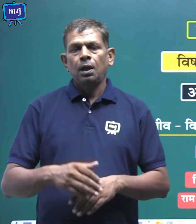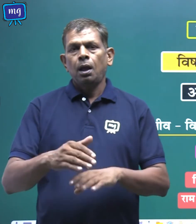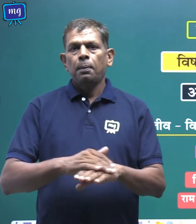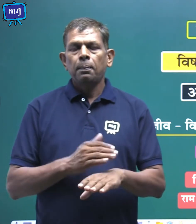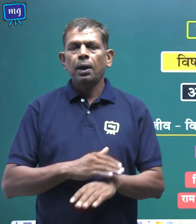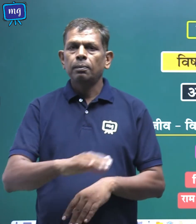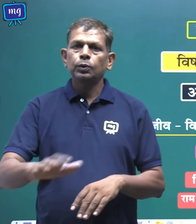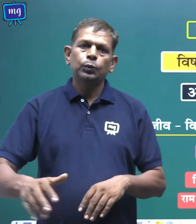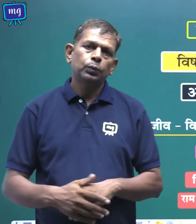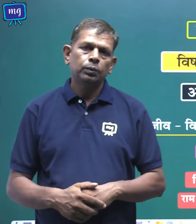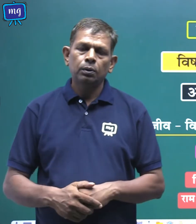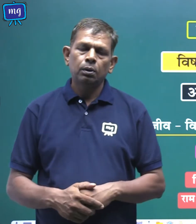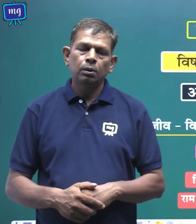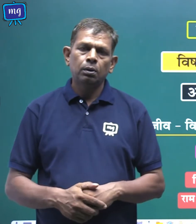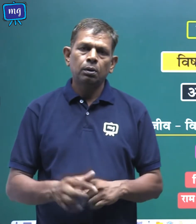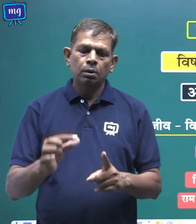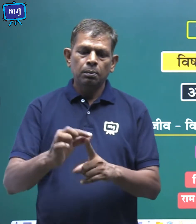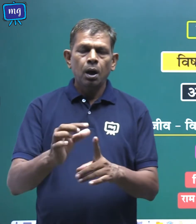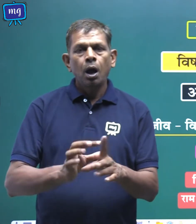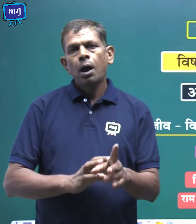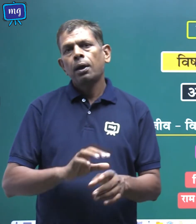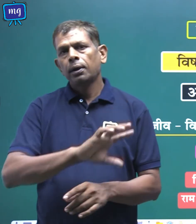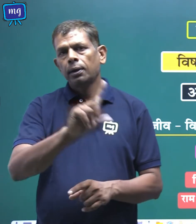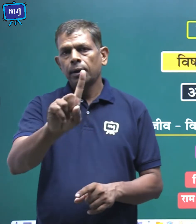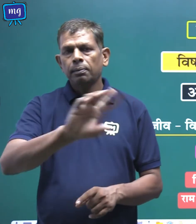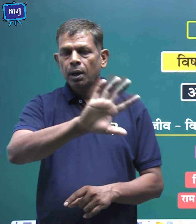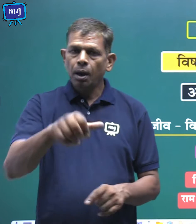प्यारे बच्चों, भाग 1 में हमने